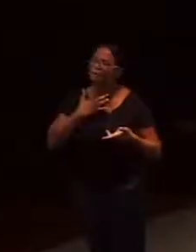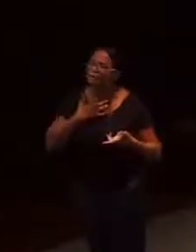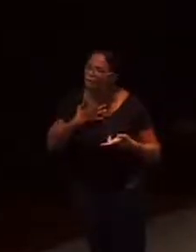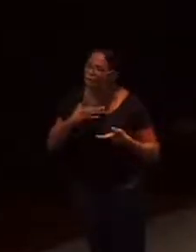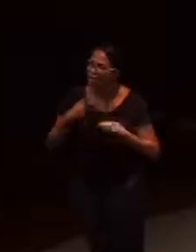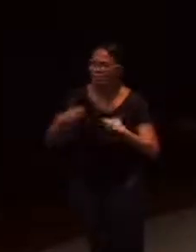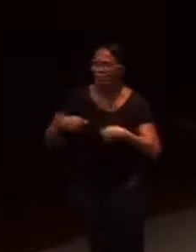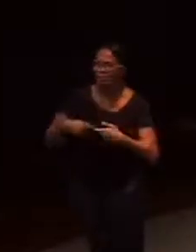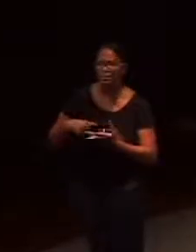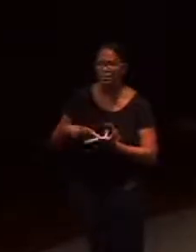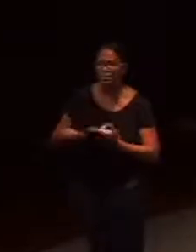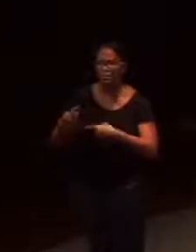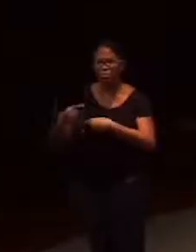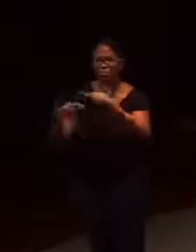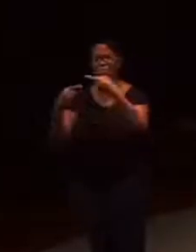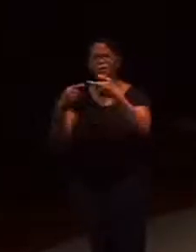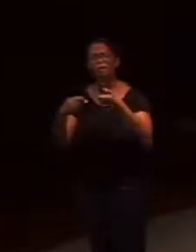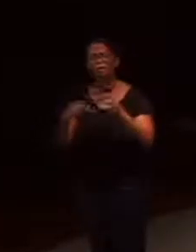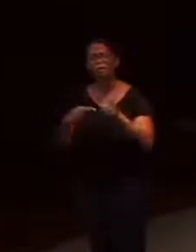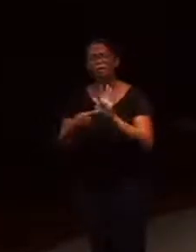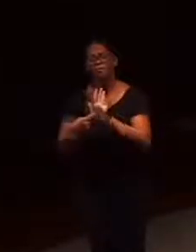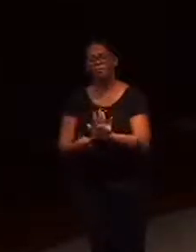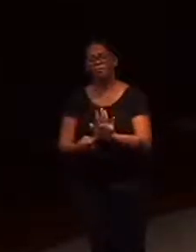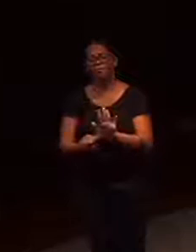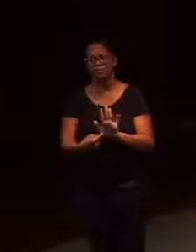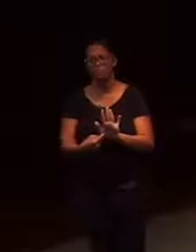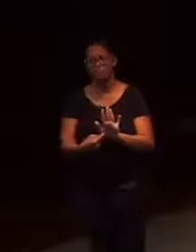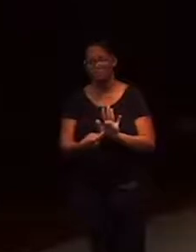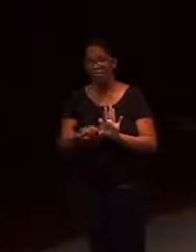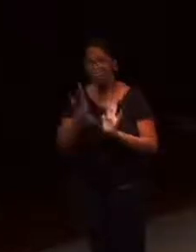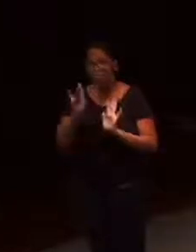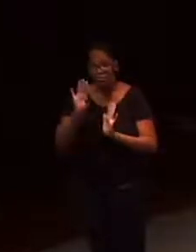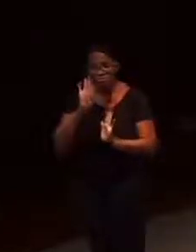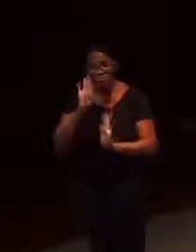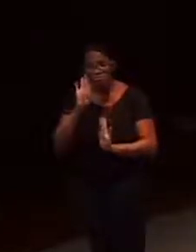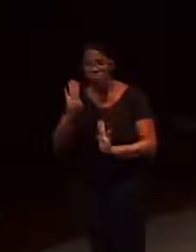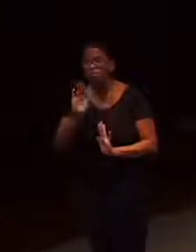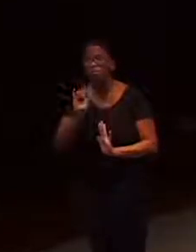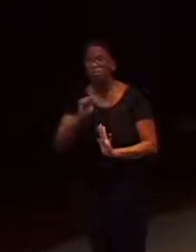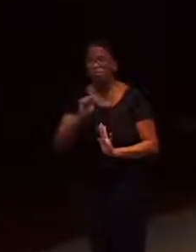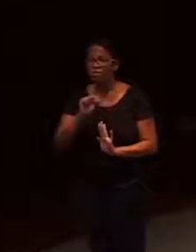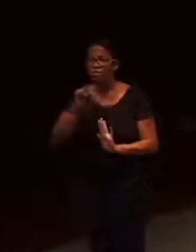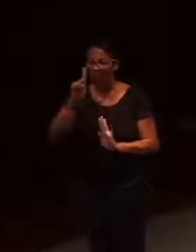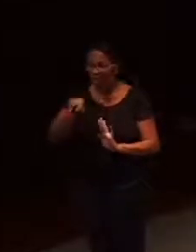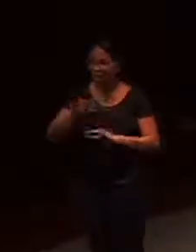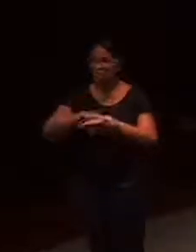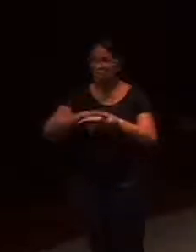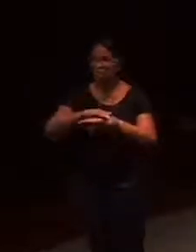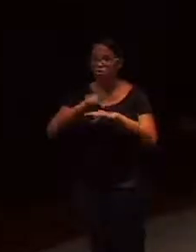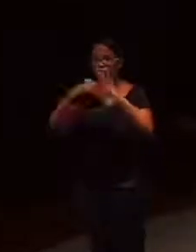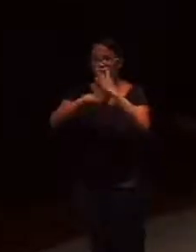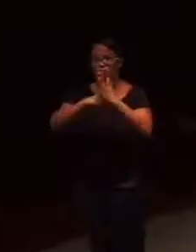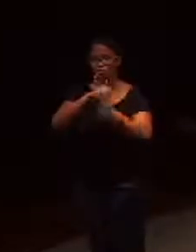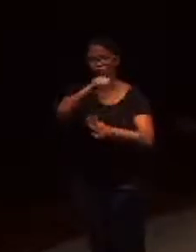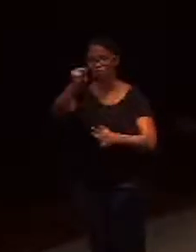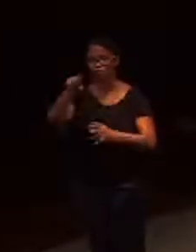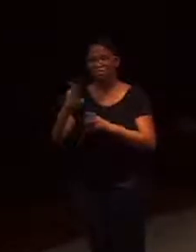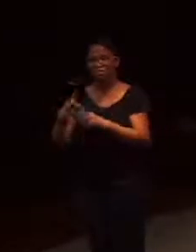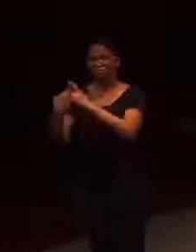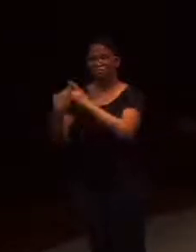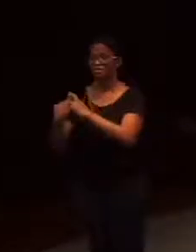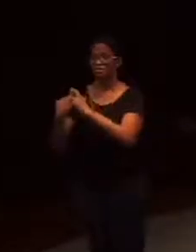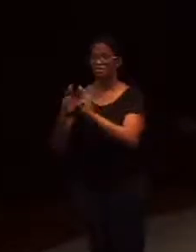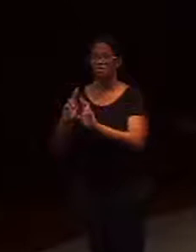das necessidades que apresenta. E, fundamentalmente, no sentido da luta que vocês representam.